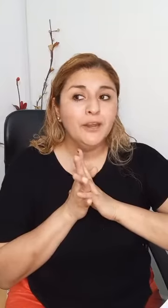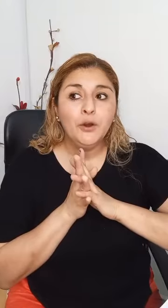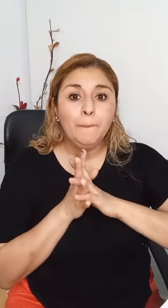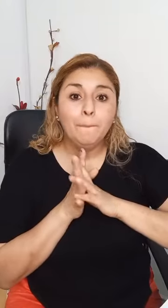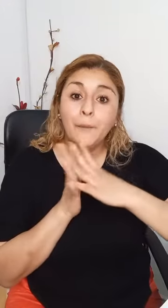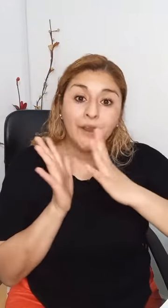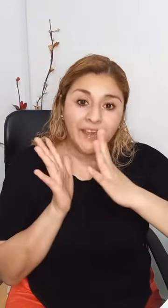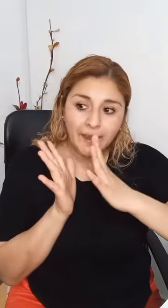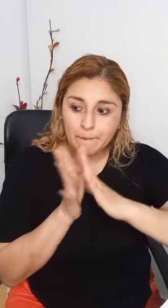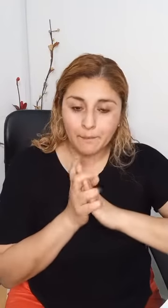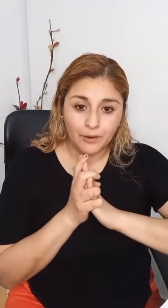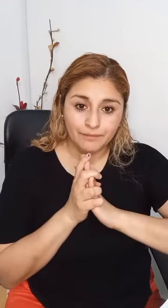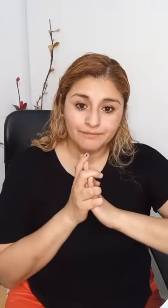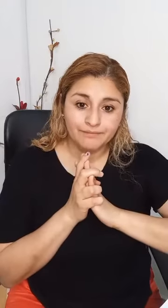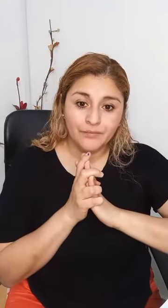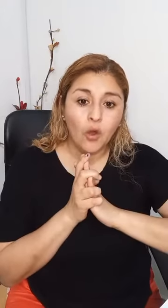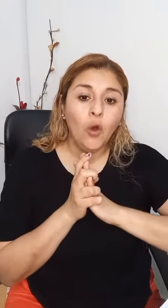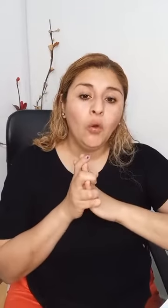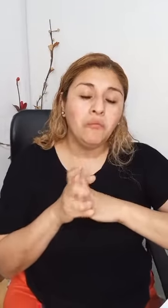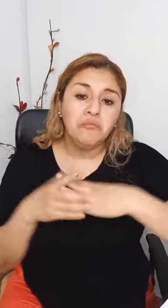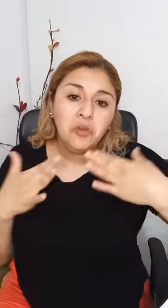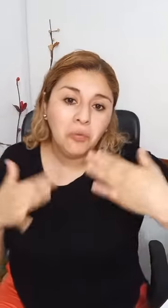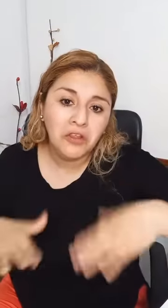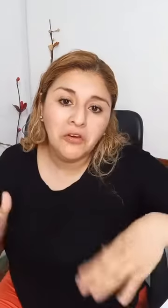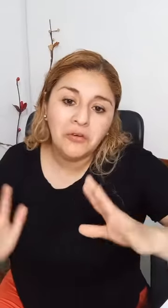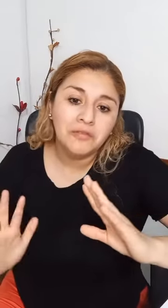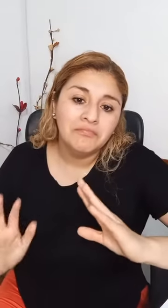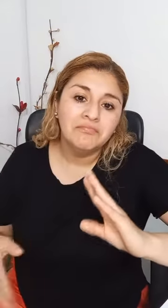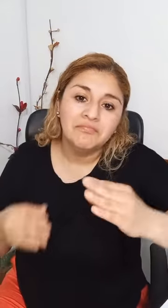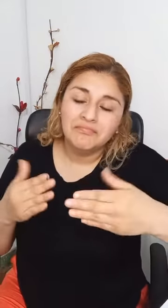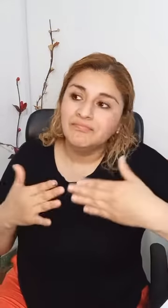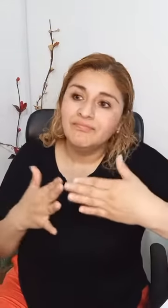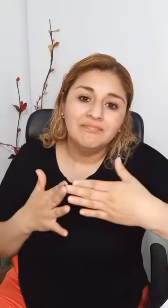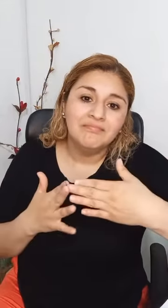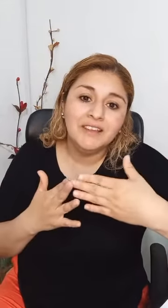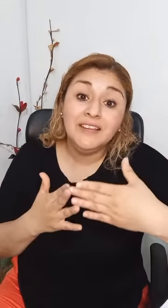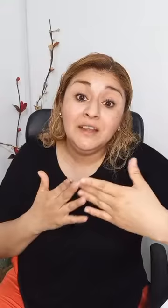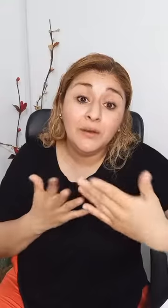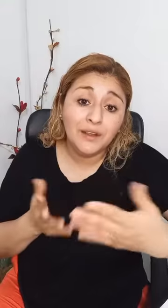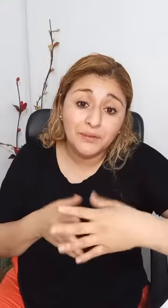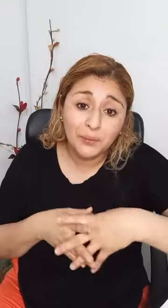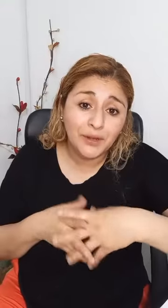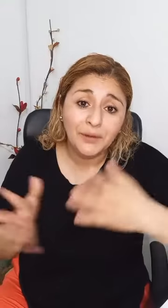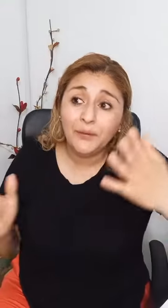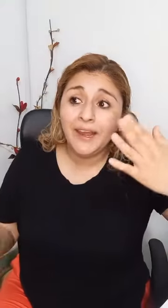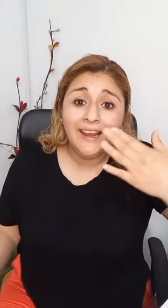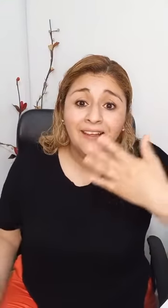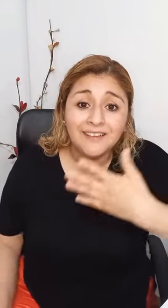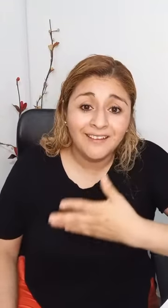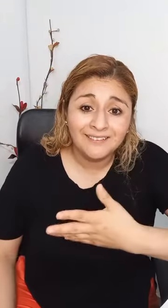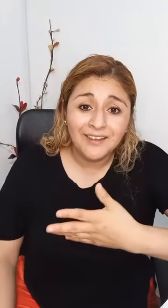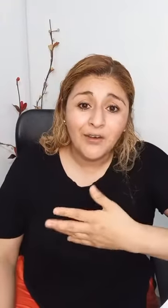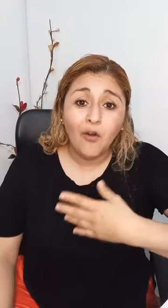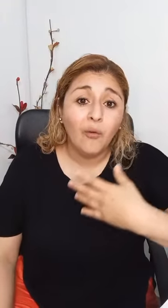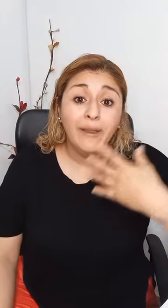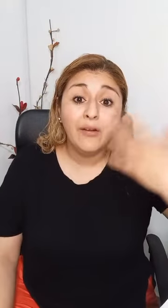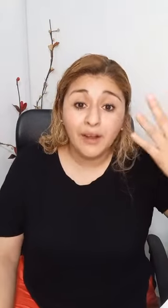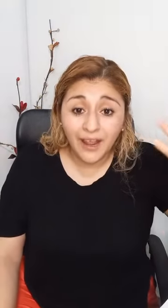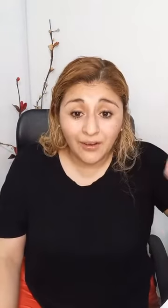Pero, por ejemplo, ¿no? Yo puedo decir, tengo a Jesús porque voy a la iglesia